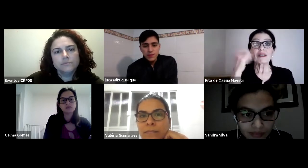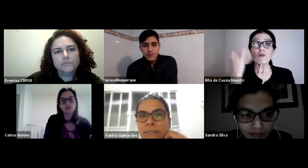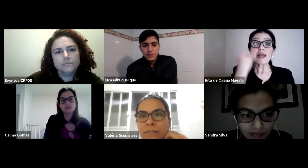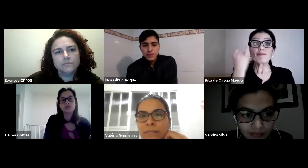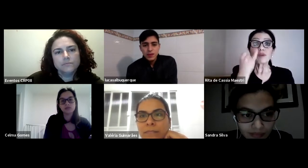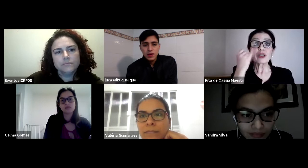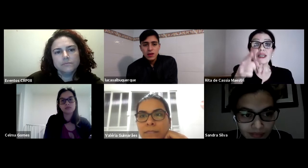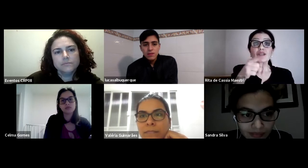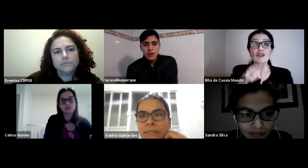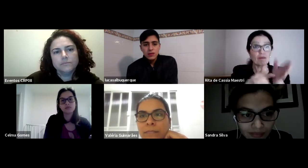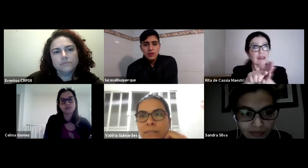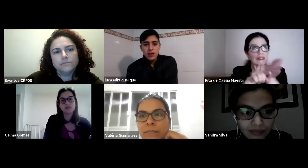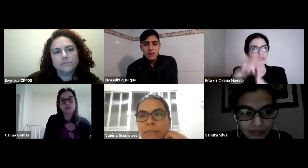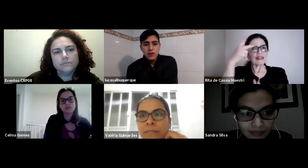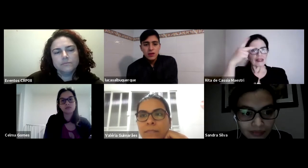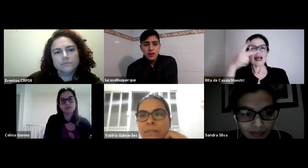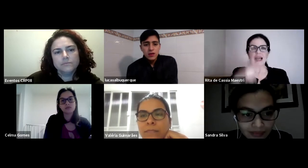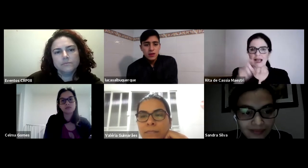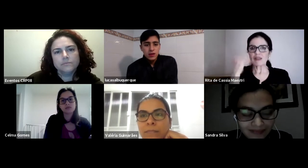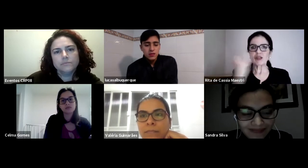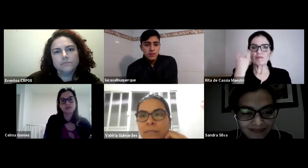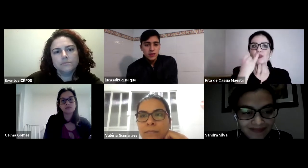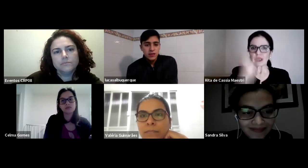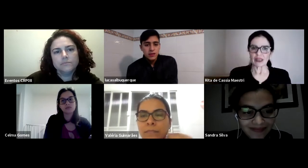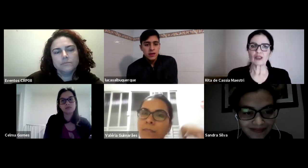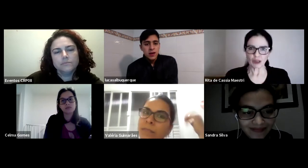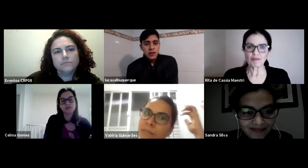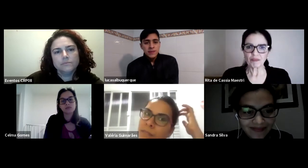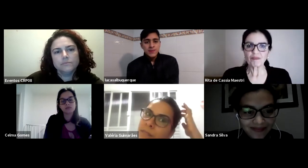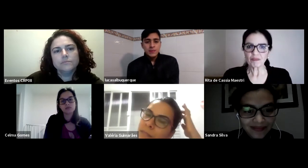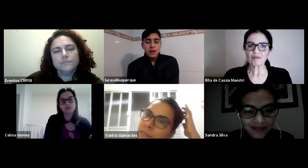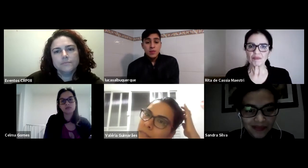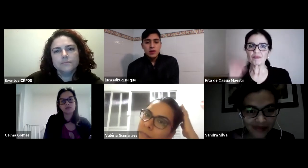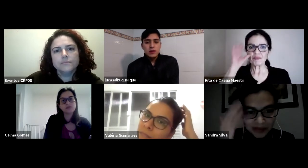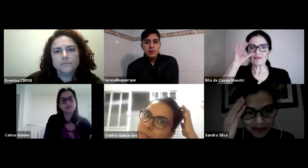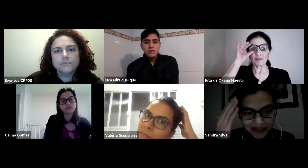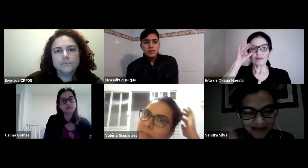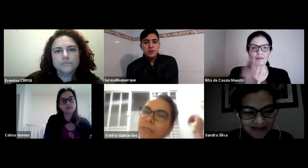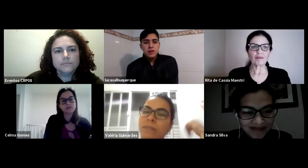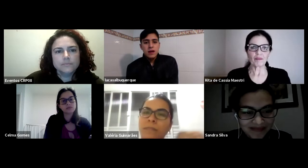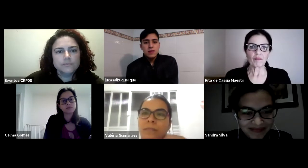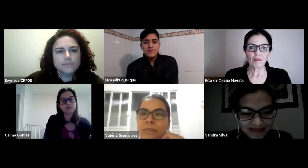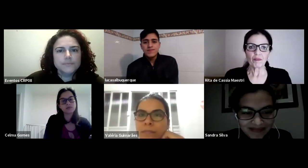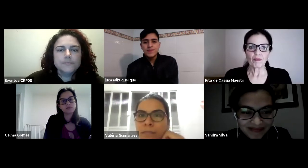surda. Mas o que é importante da sua pesquisa? É importante o